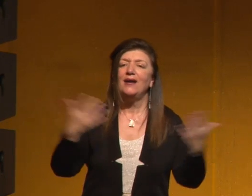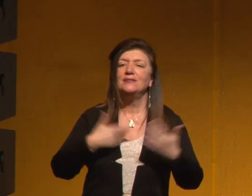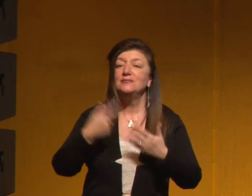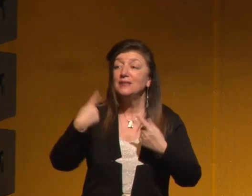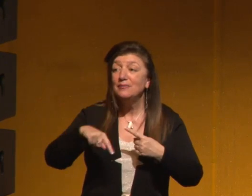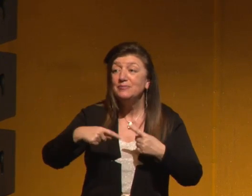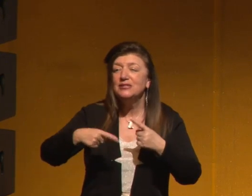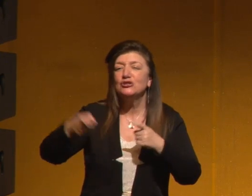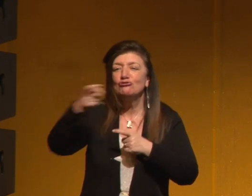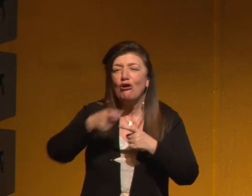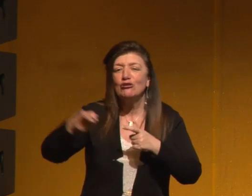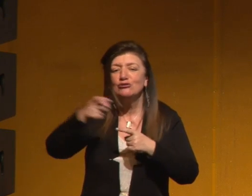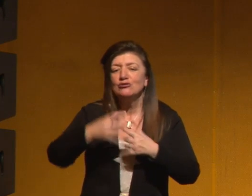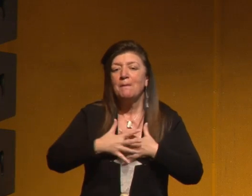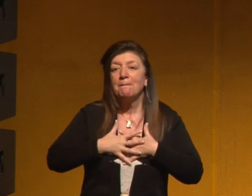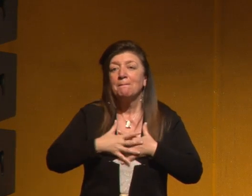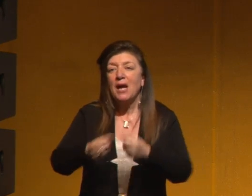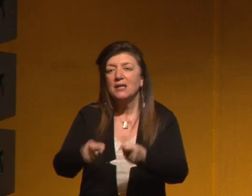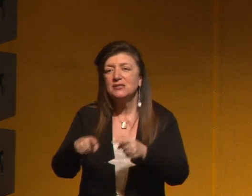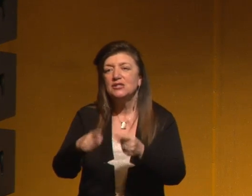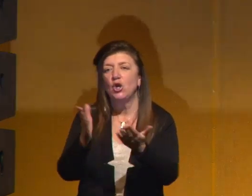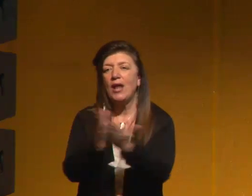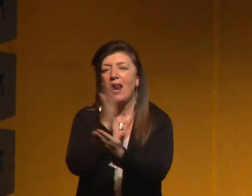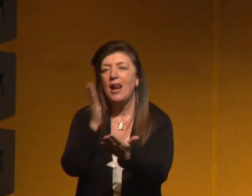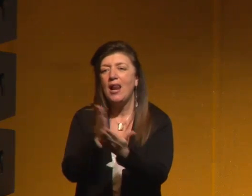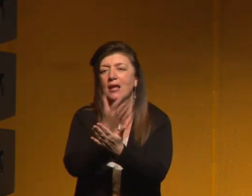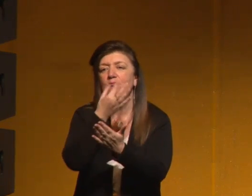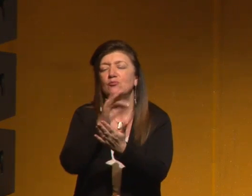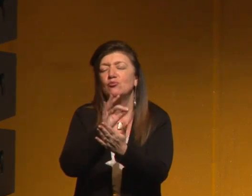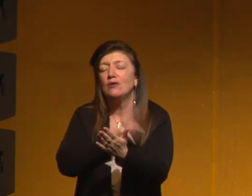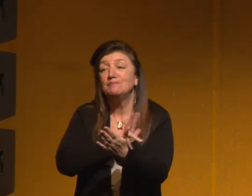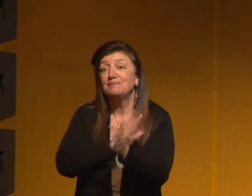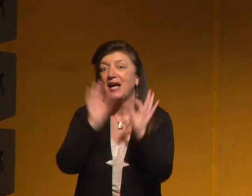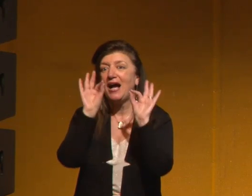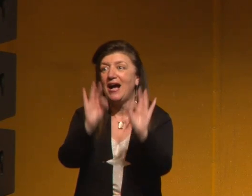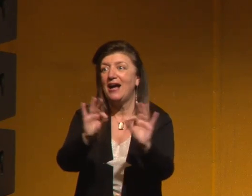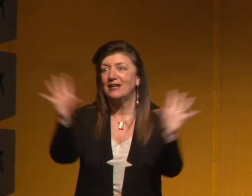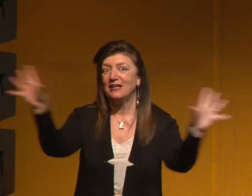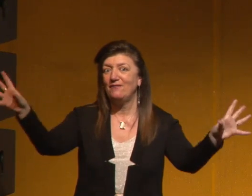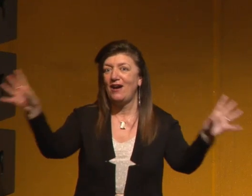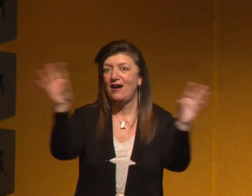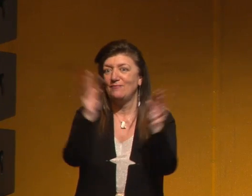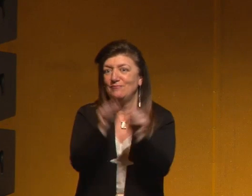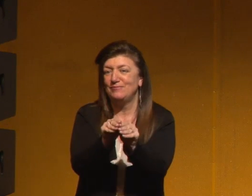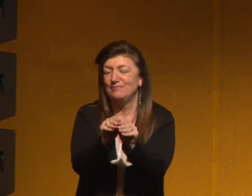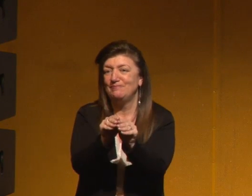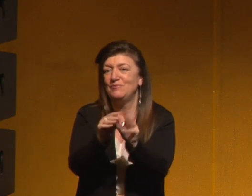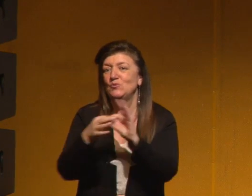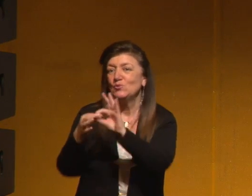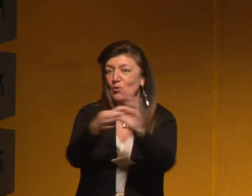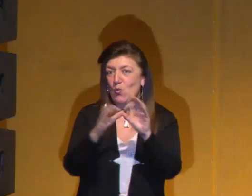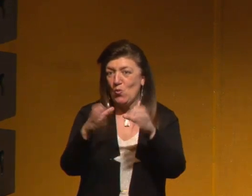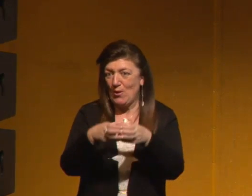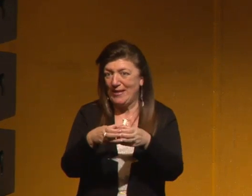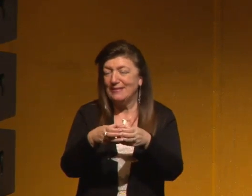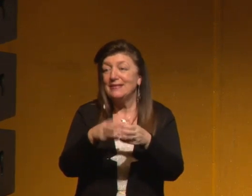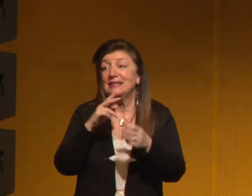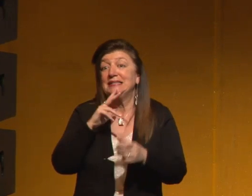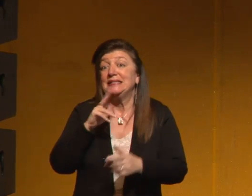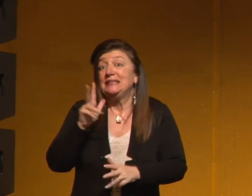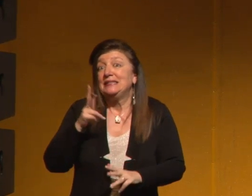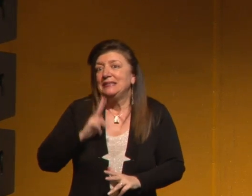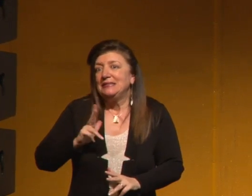abbiano la forza di unire come mai la città e il paese al suo salone sarebbe importante che a maggio del prossimo